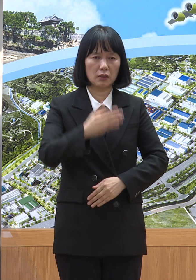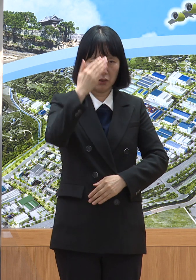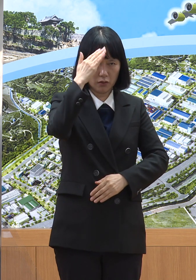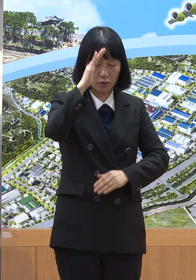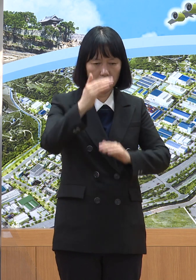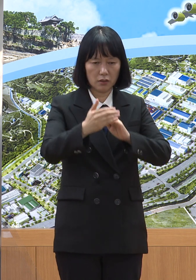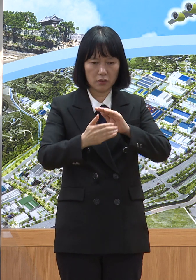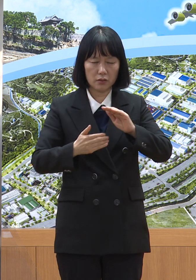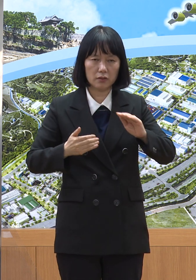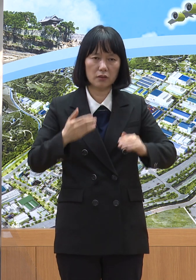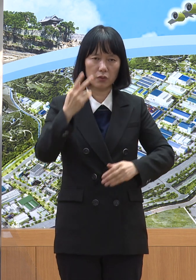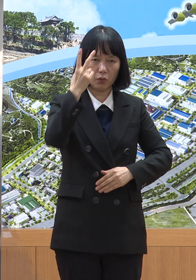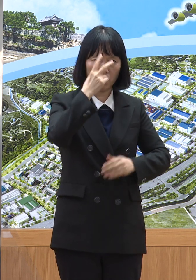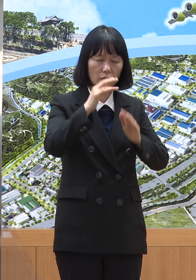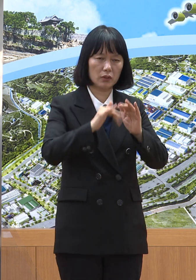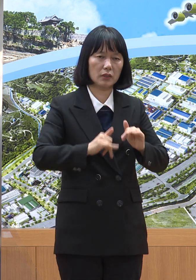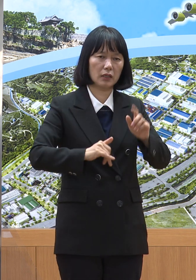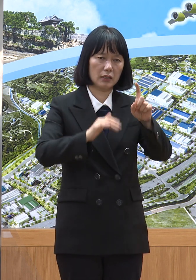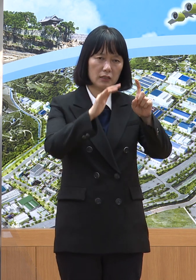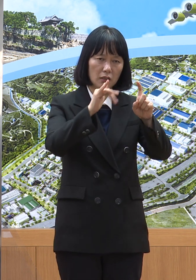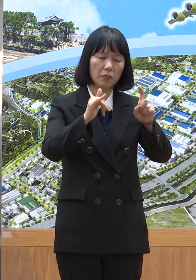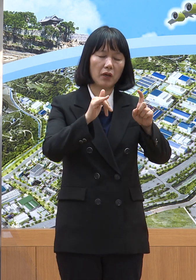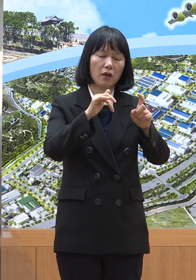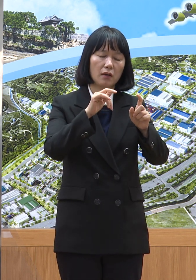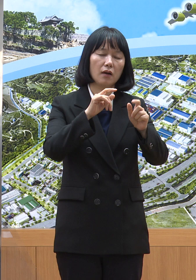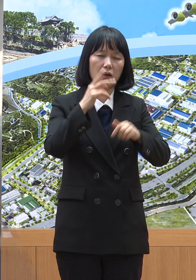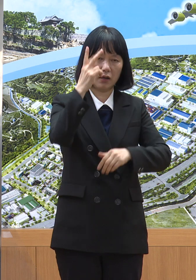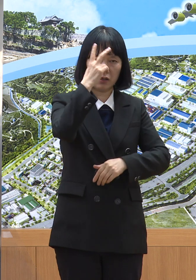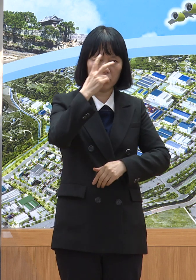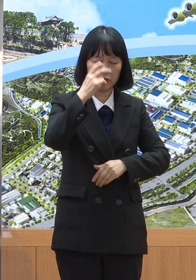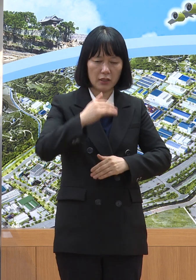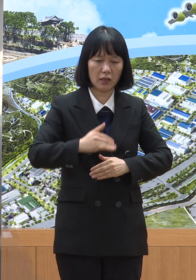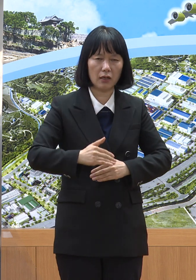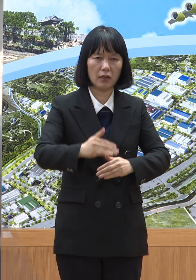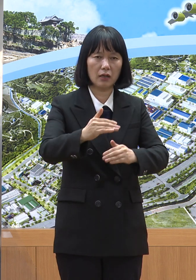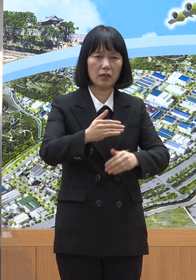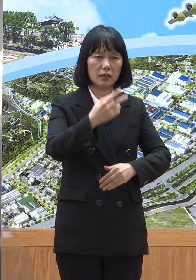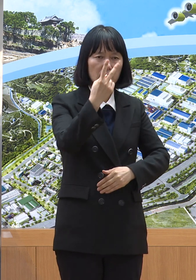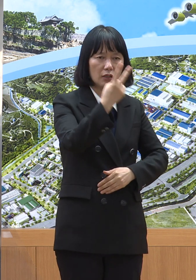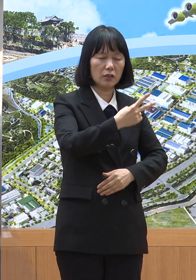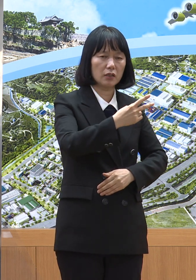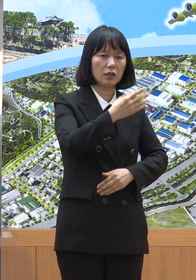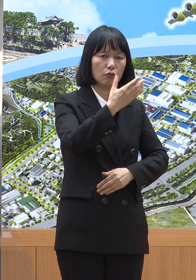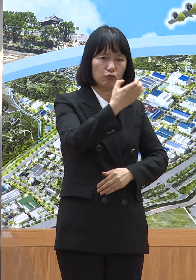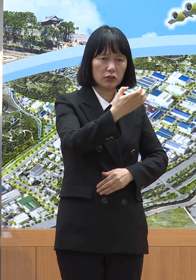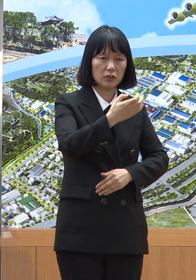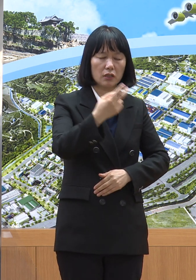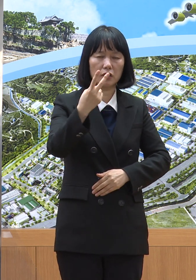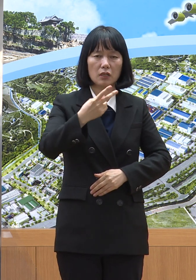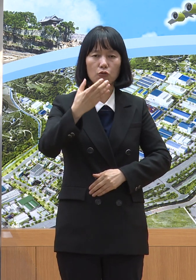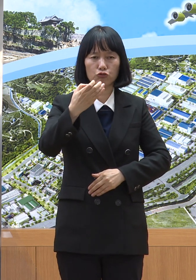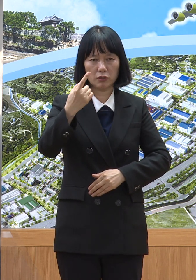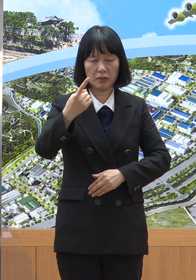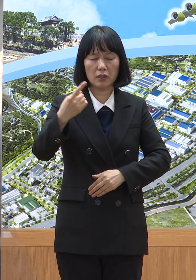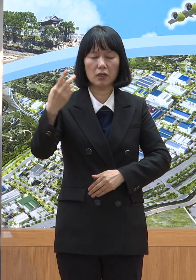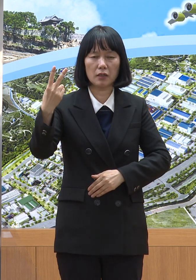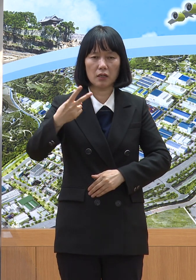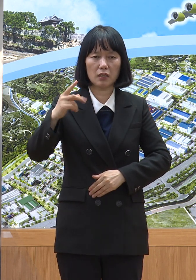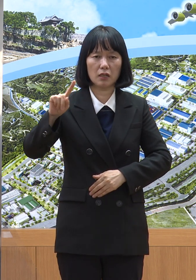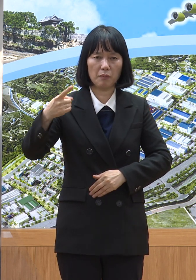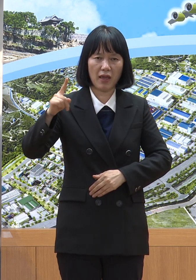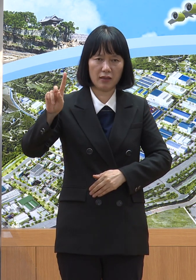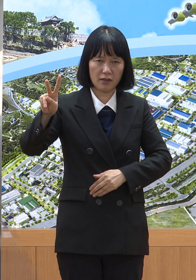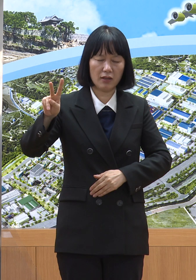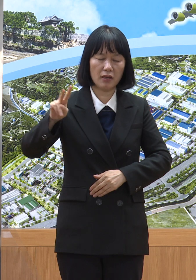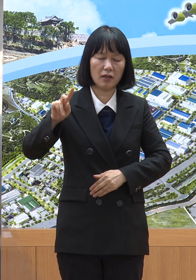무료 선제 검사자 10명의 검사 진행 과정입니다. 진주 2090, 91,